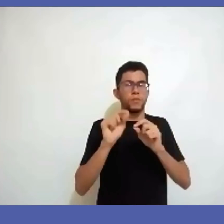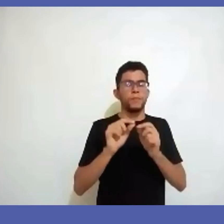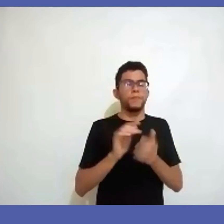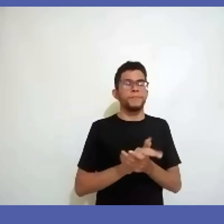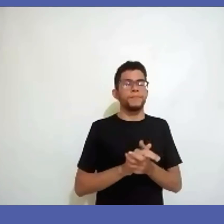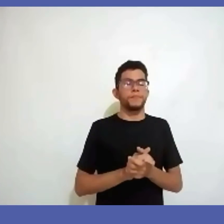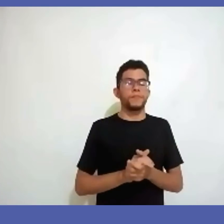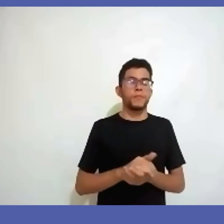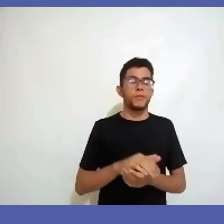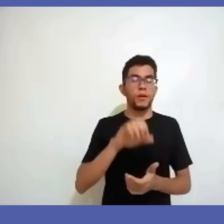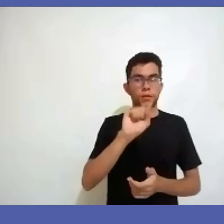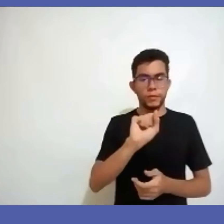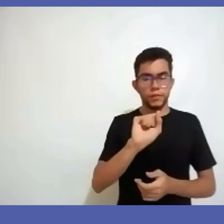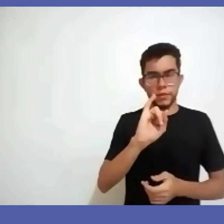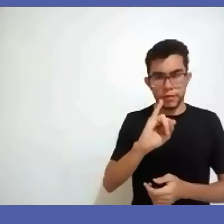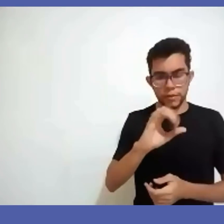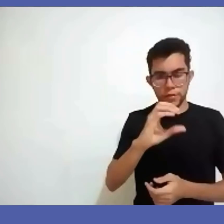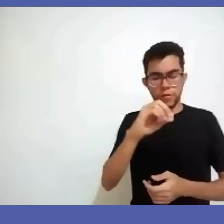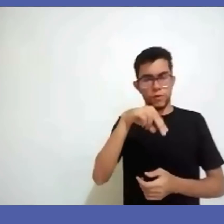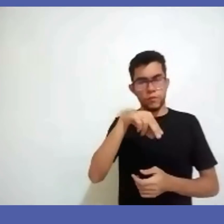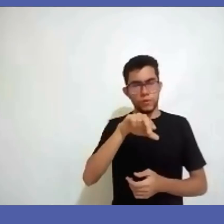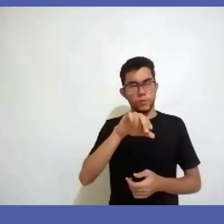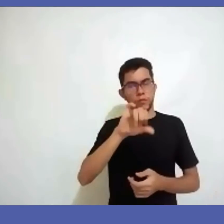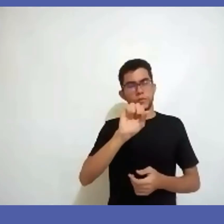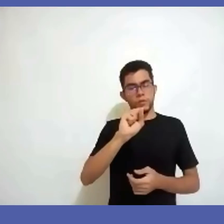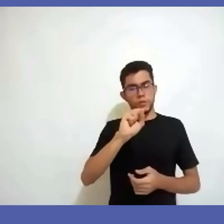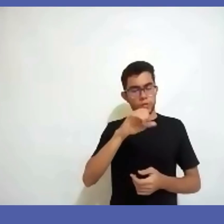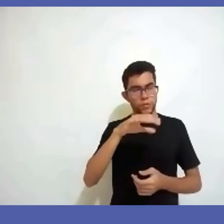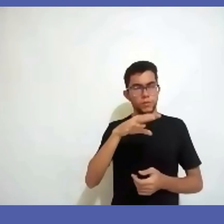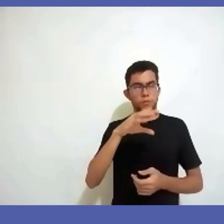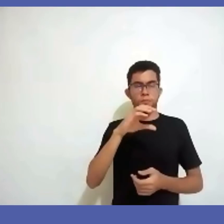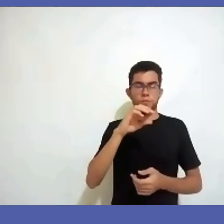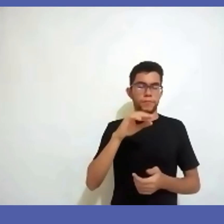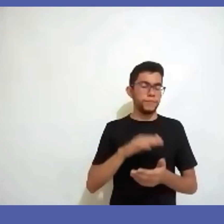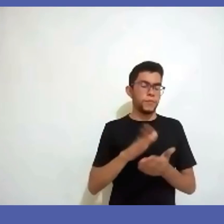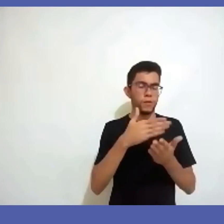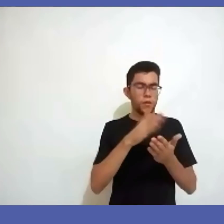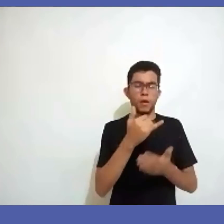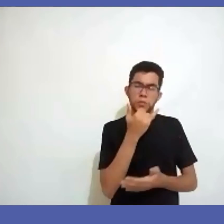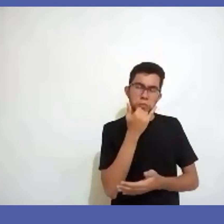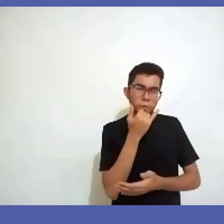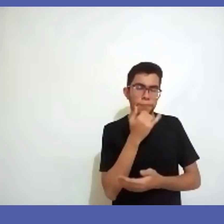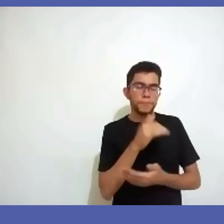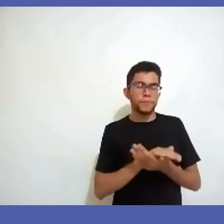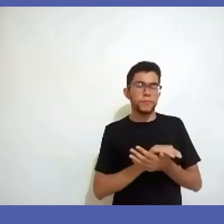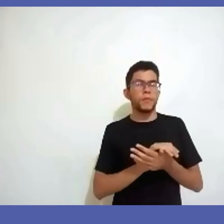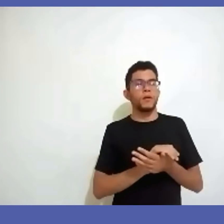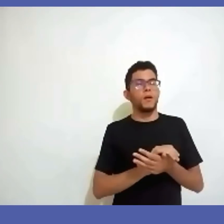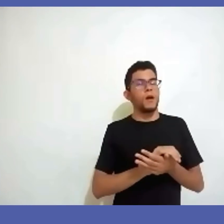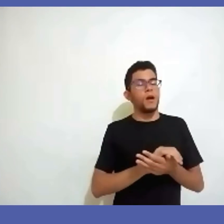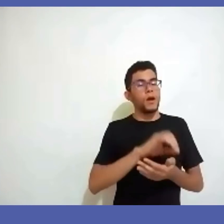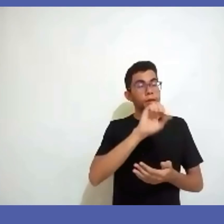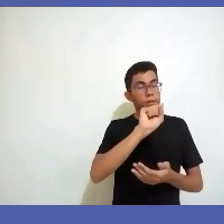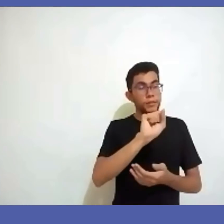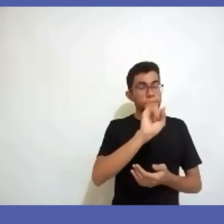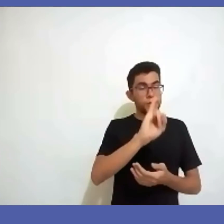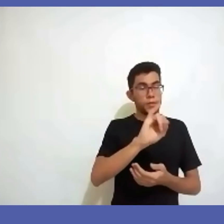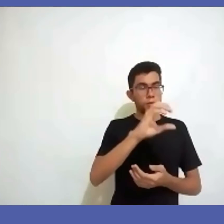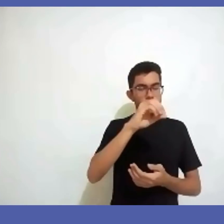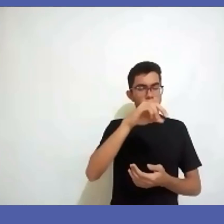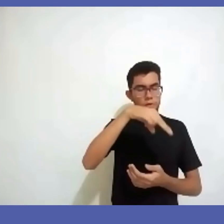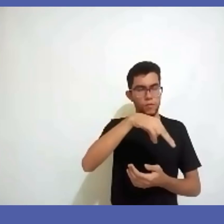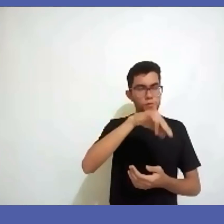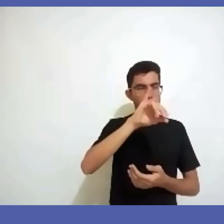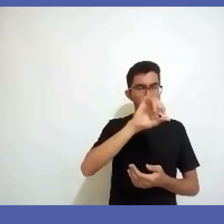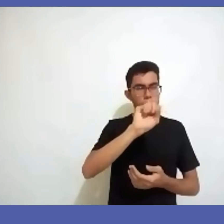Esse sionismo, eles lutam para o povo de Israel voltar para a terra de Israel.